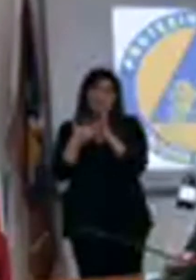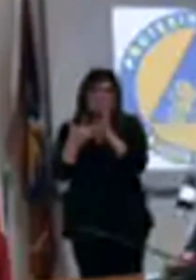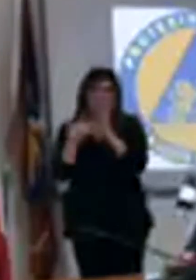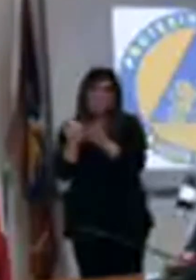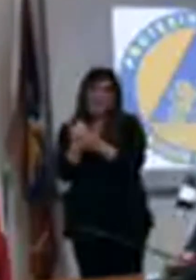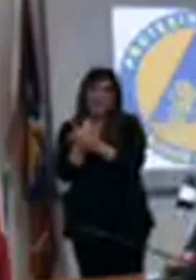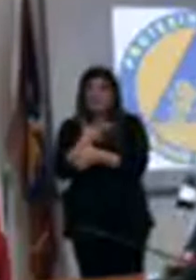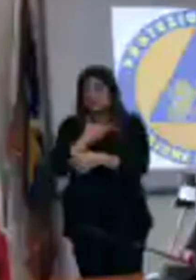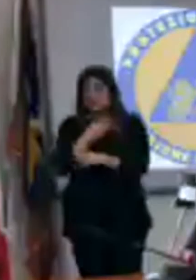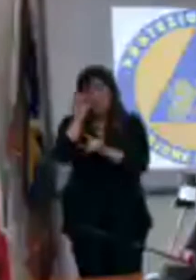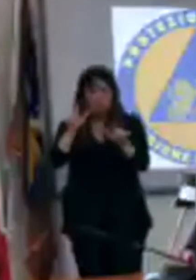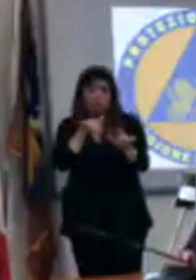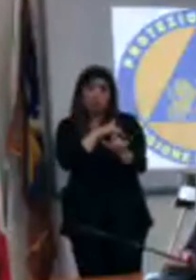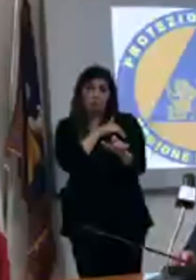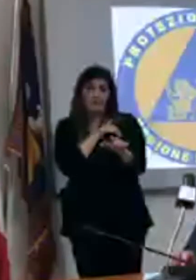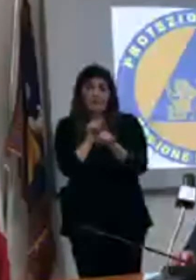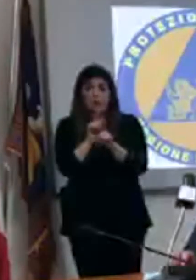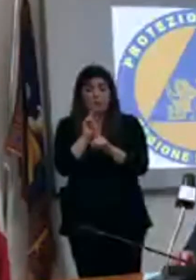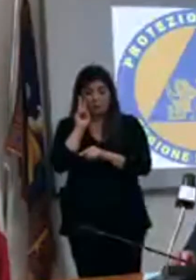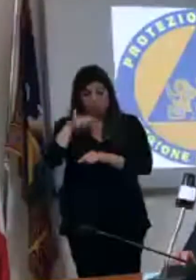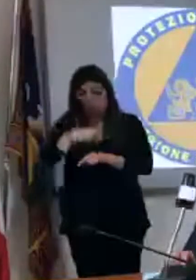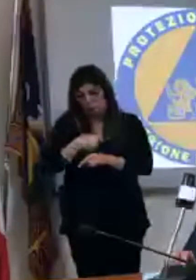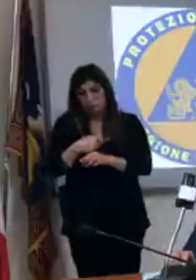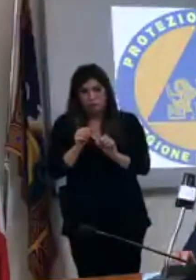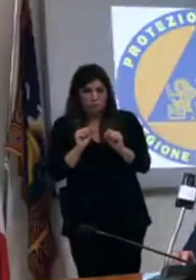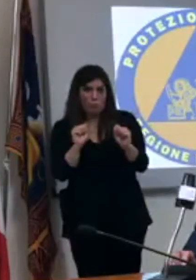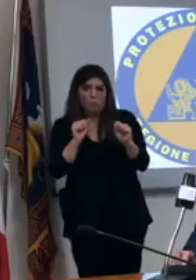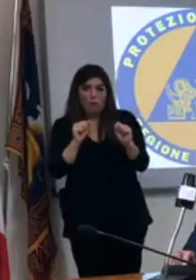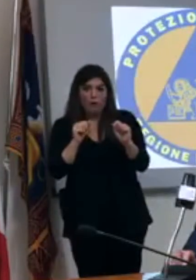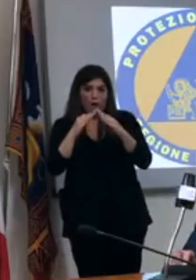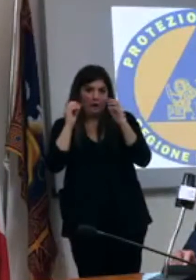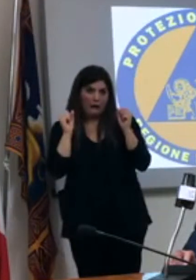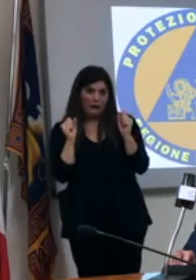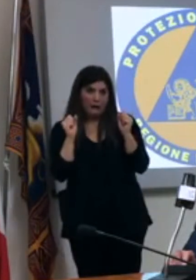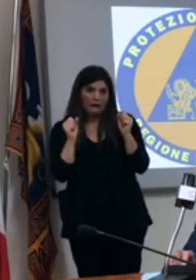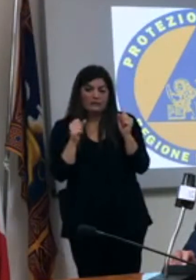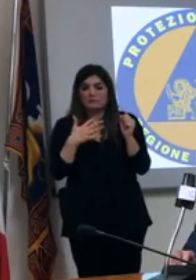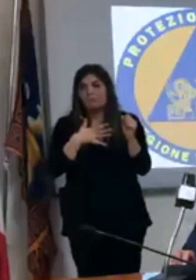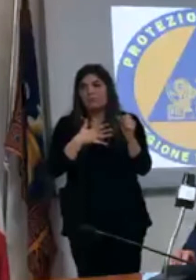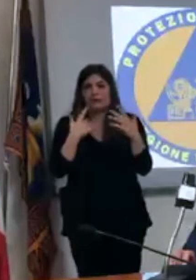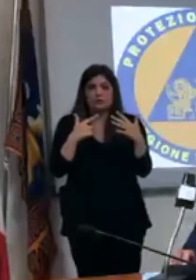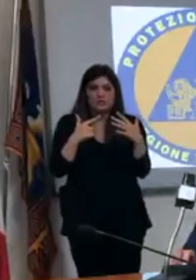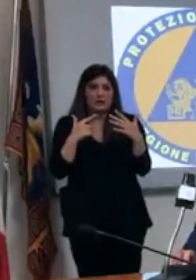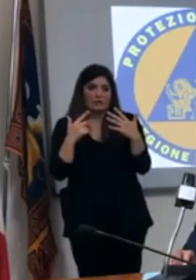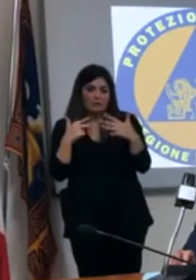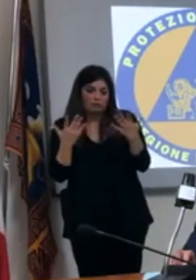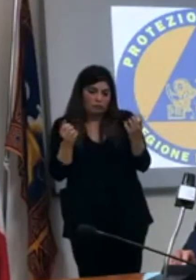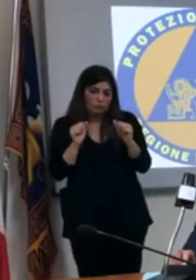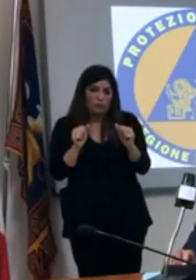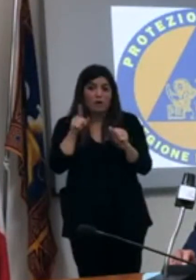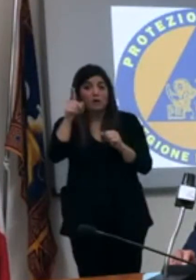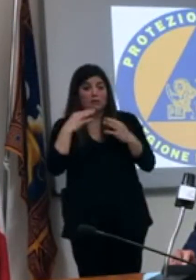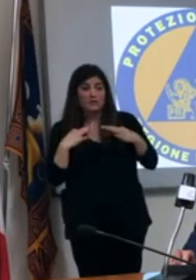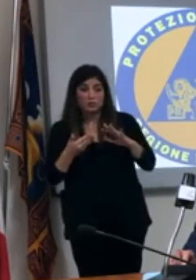Salviamo gli ospedali, non siamo in una situazione di allarme, ma dobbiamo evitare che gli ospedali vadano in sofferenza. Questo è l'appello del presidente della regione del Veneto,